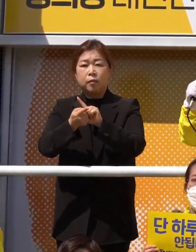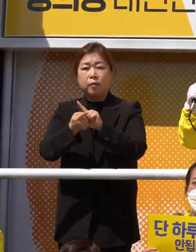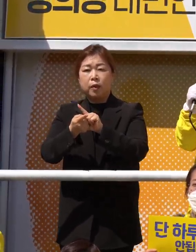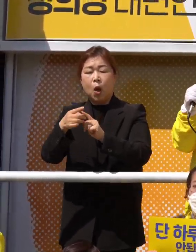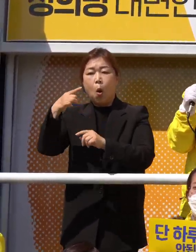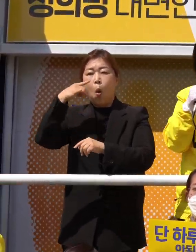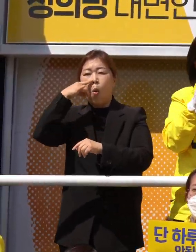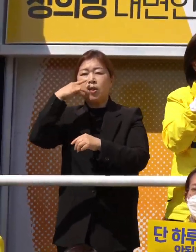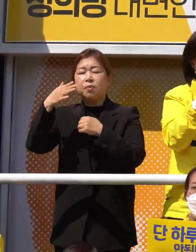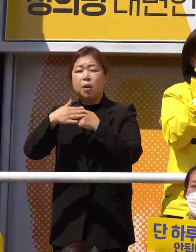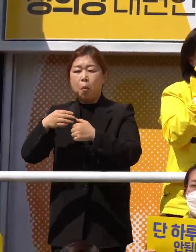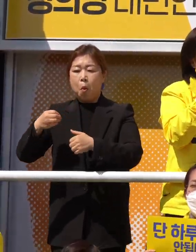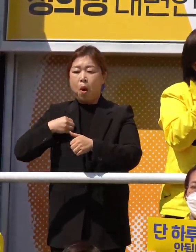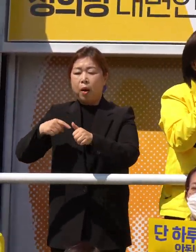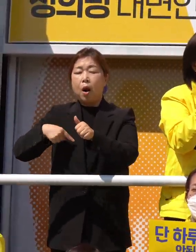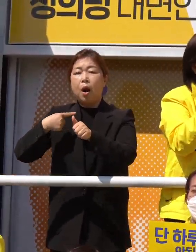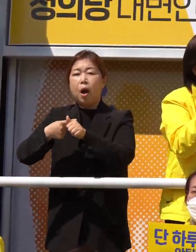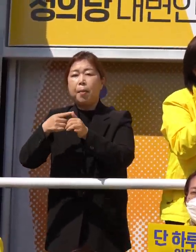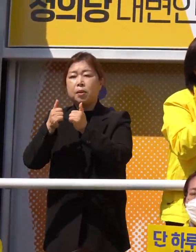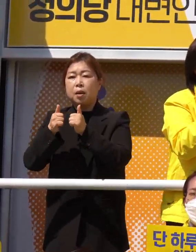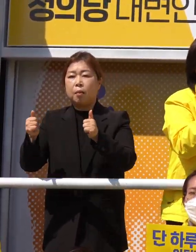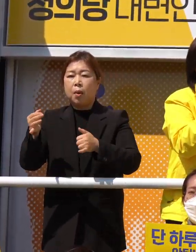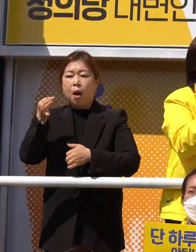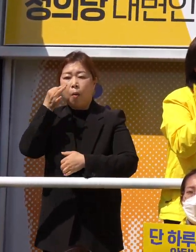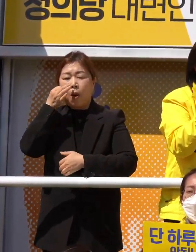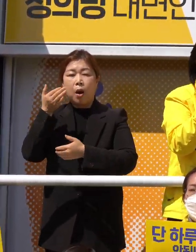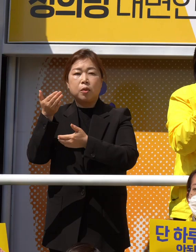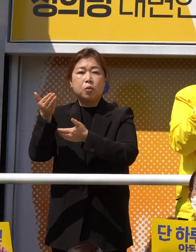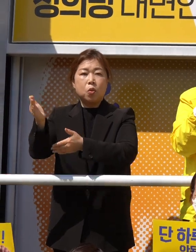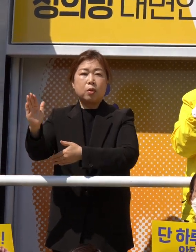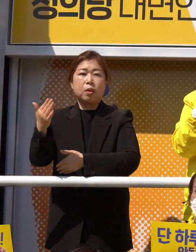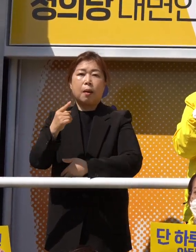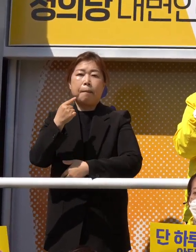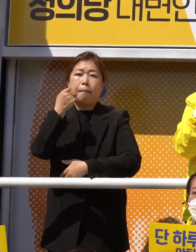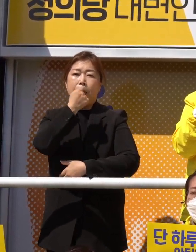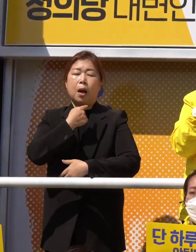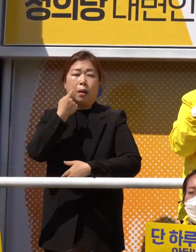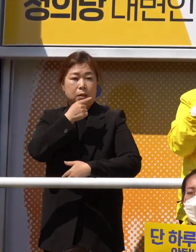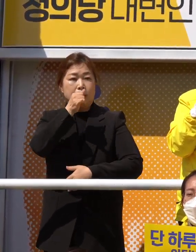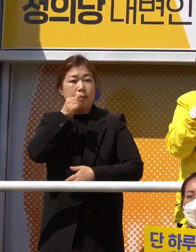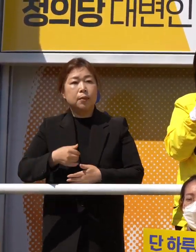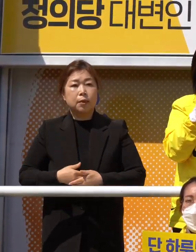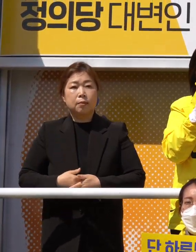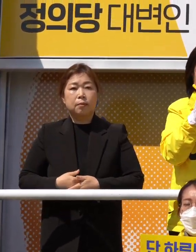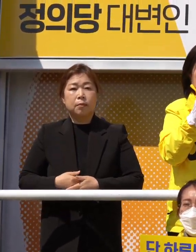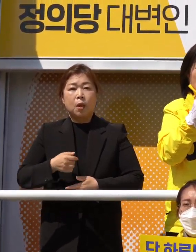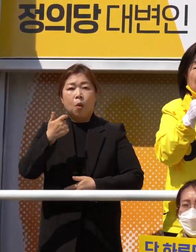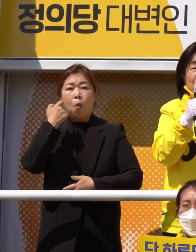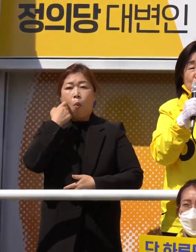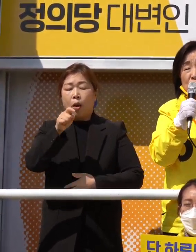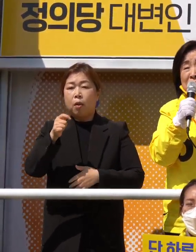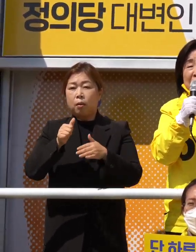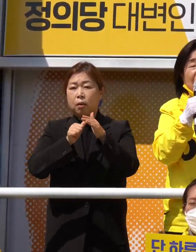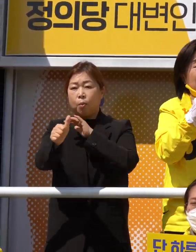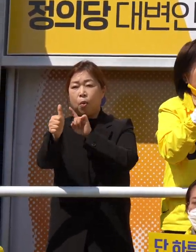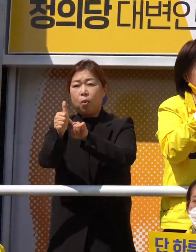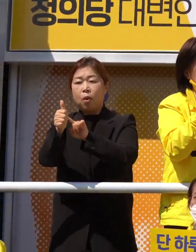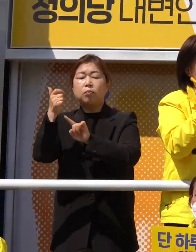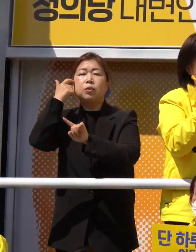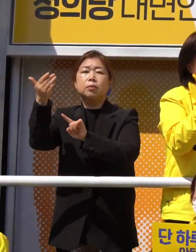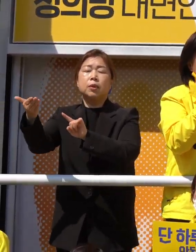호기심으로 들어간 사람은 봐줘야 한다는 말을 했습니다. 황교안 대표께